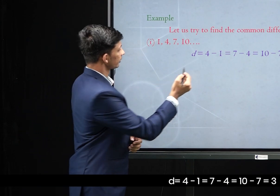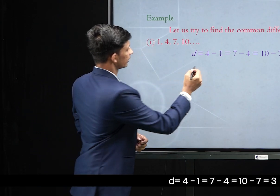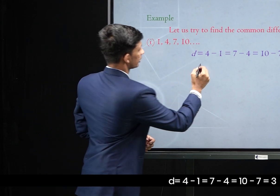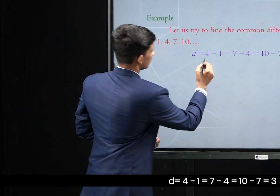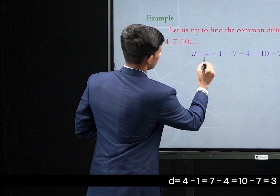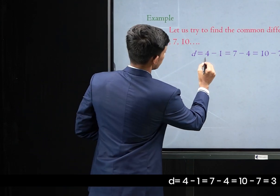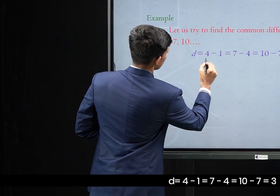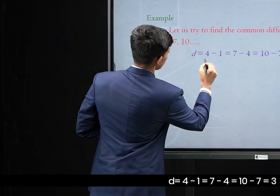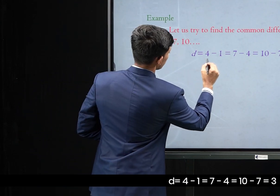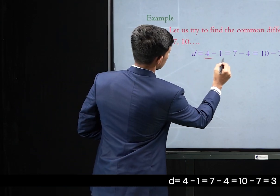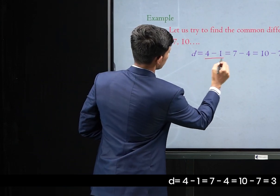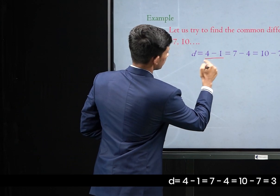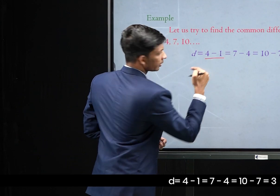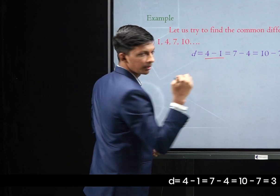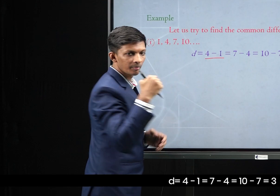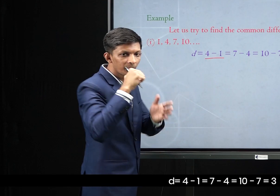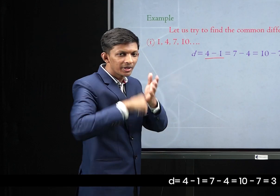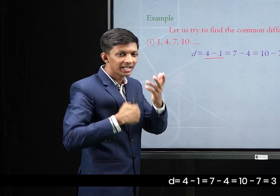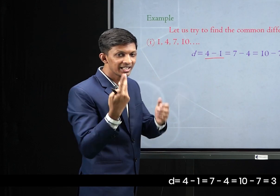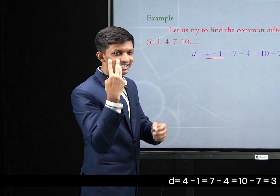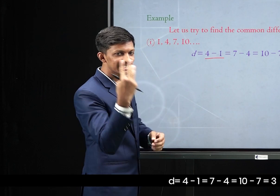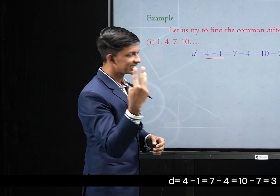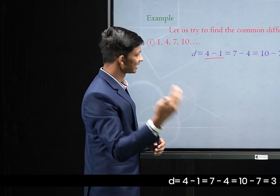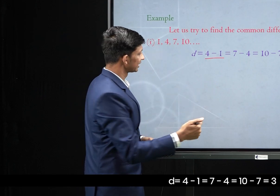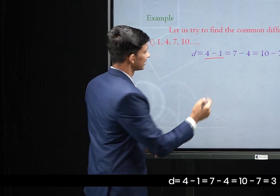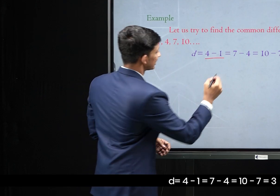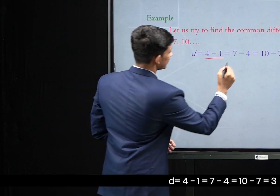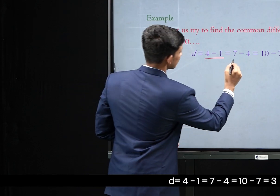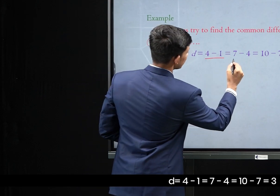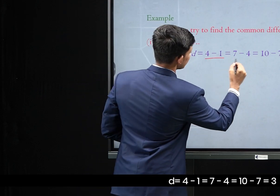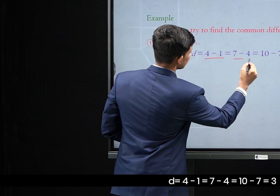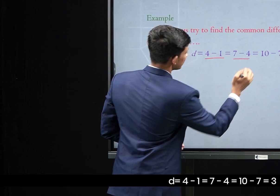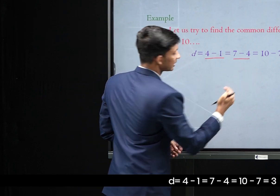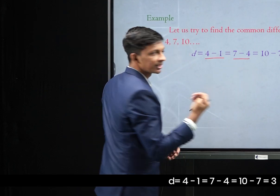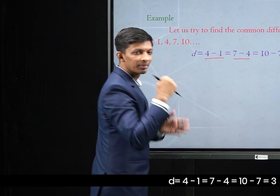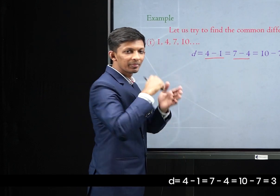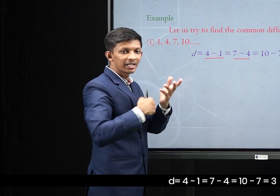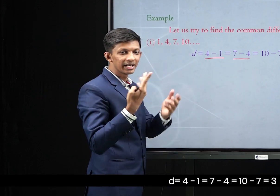ஈடு 10 கழித்தல் 7 ஈடு டேஷ் ஈடு 3.